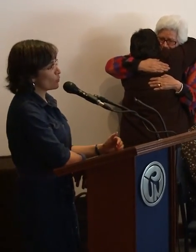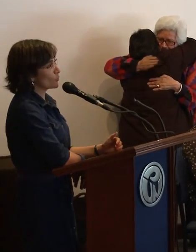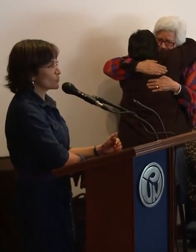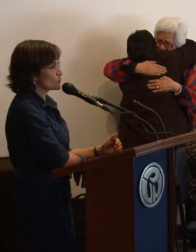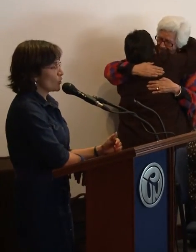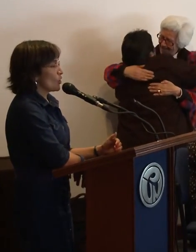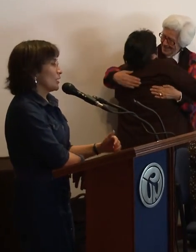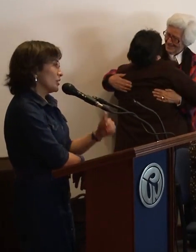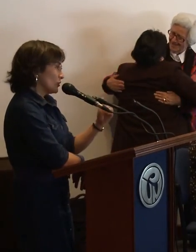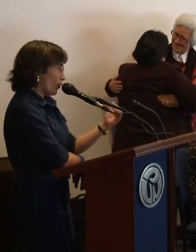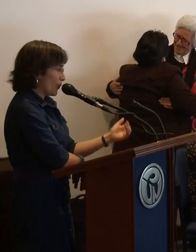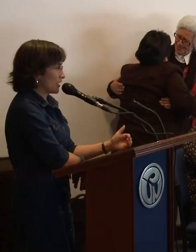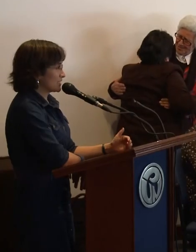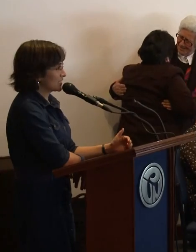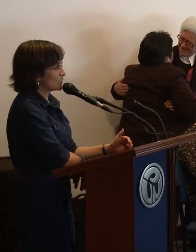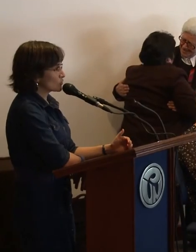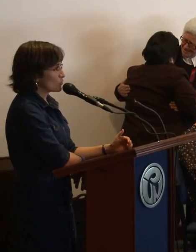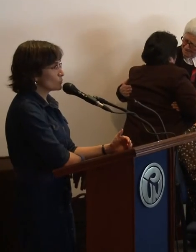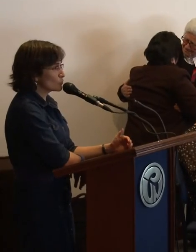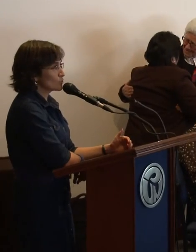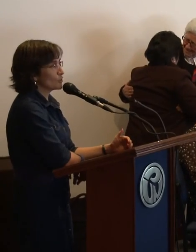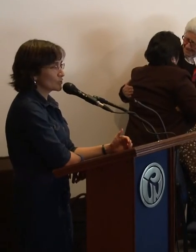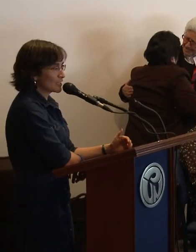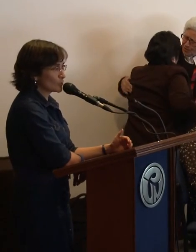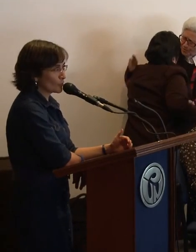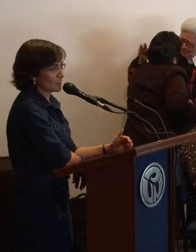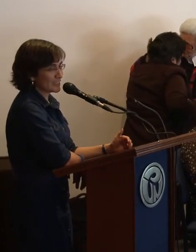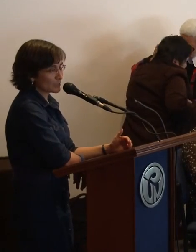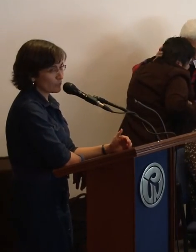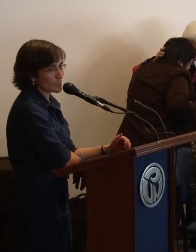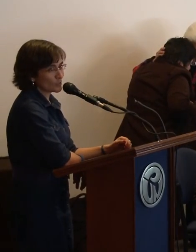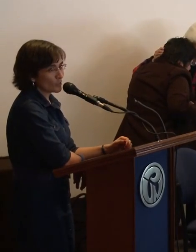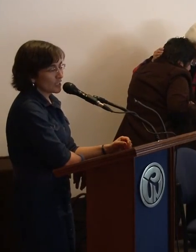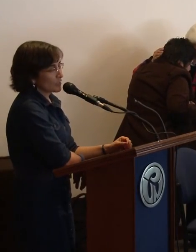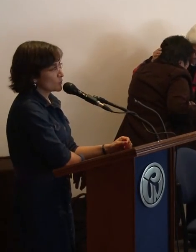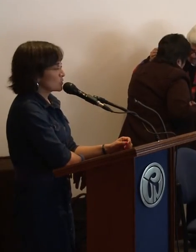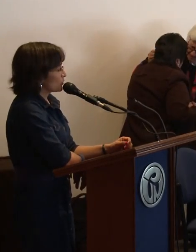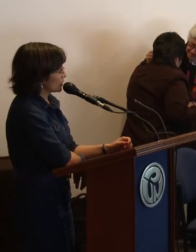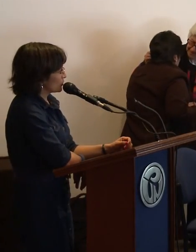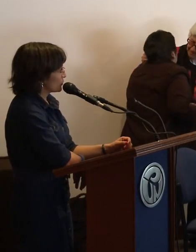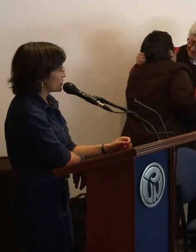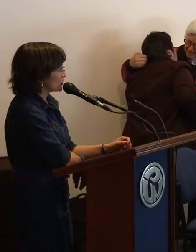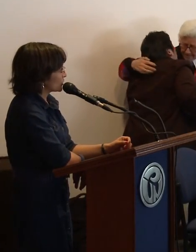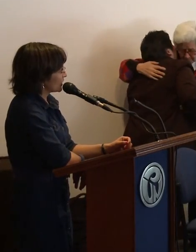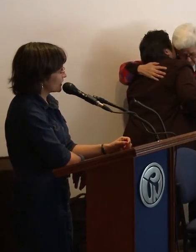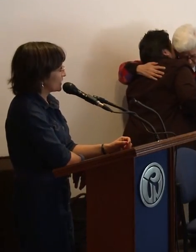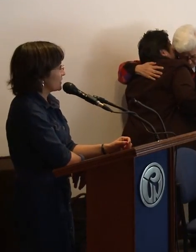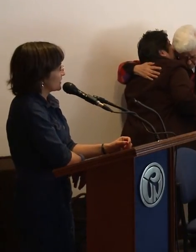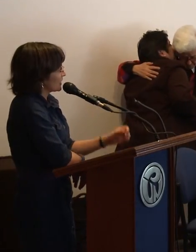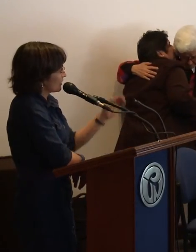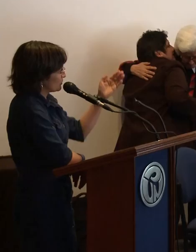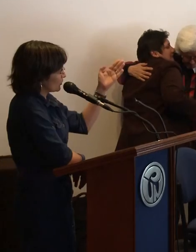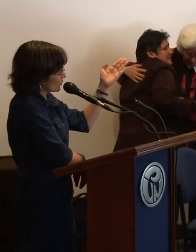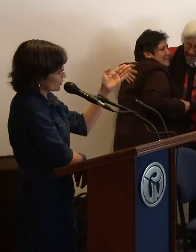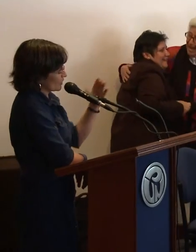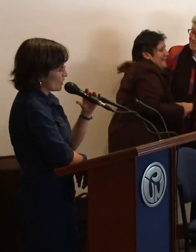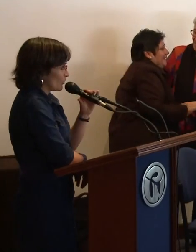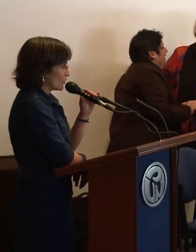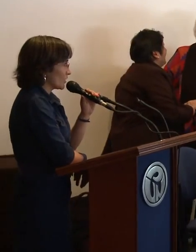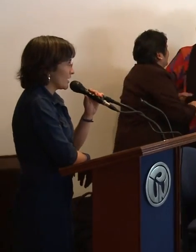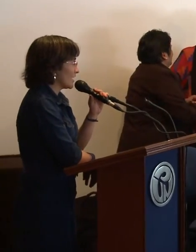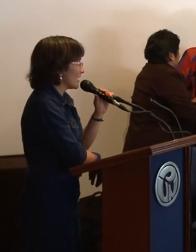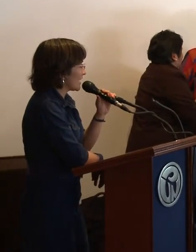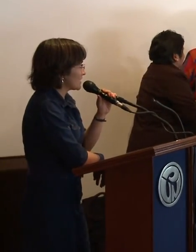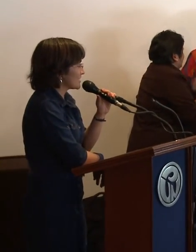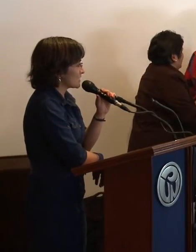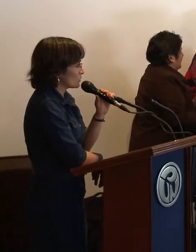mismos logros o parecidos con mucho tesón y esfuerzo. Entonces, por eso, profesor Daniel Campo,